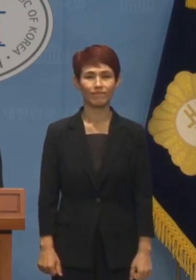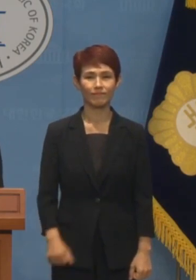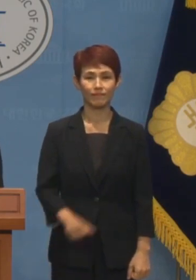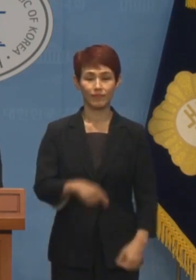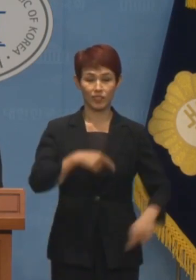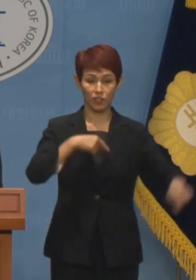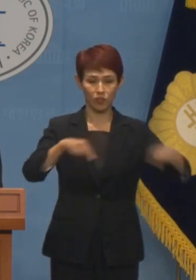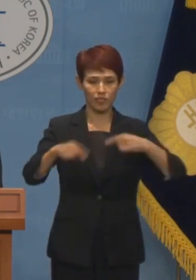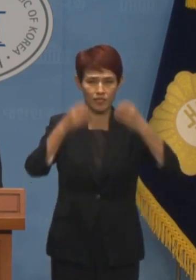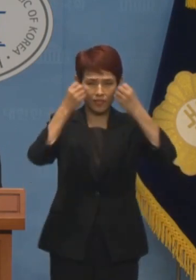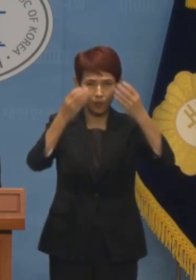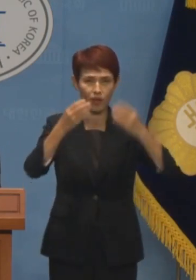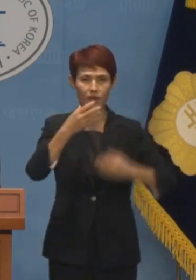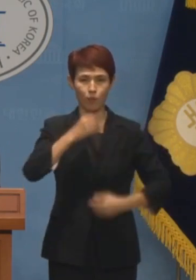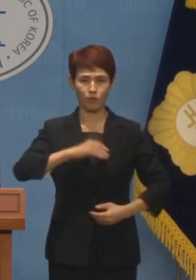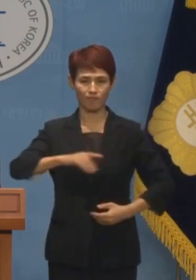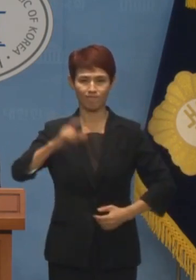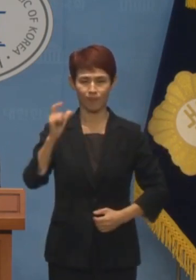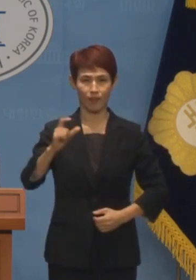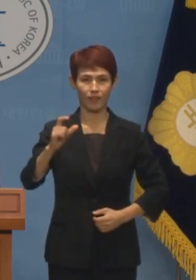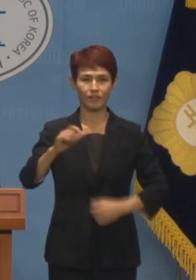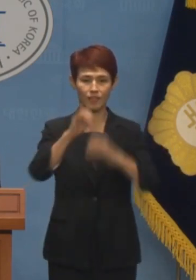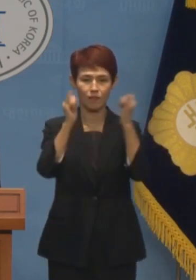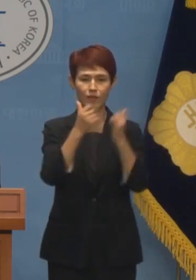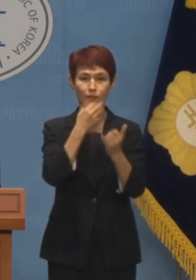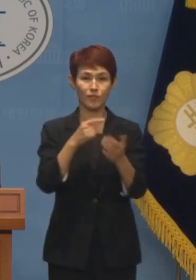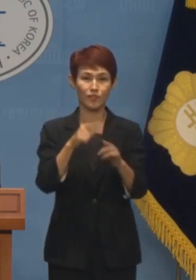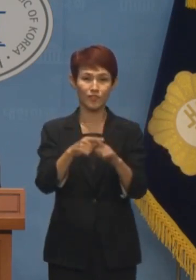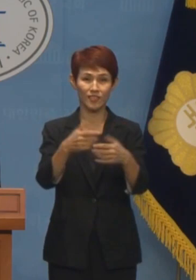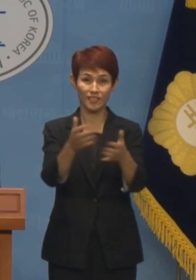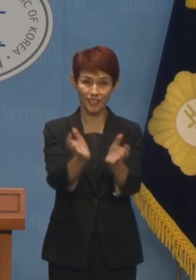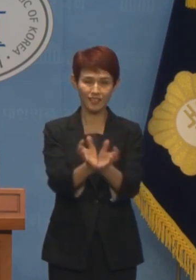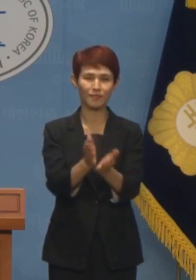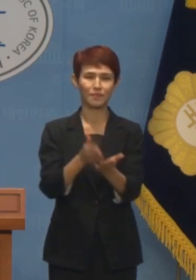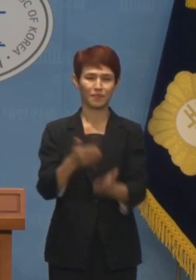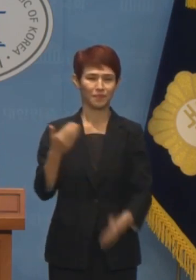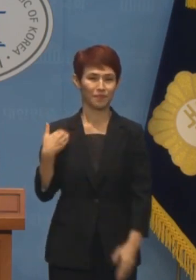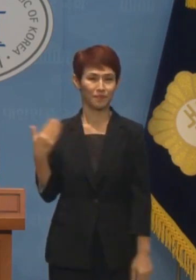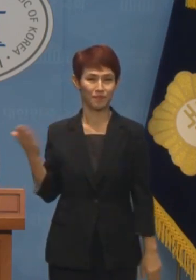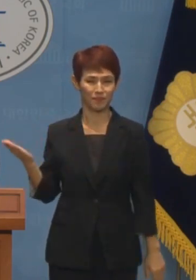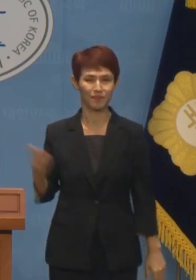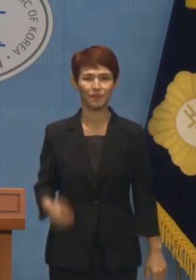정치를 새롭게, 복지를 강하게 사회민주당 대변인 임명희입니다.